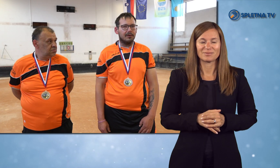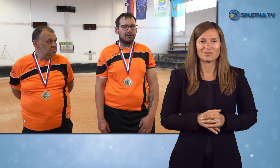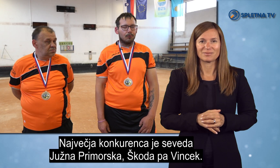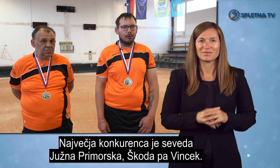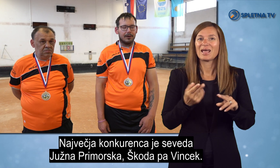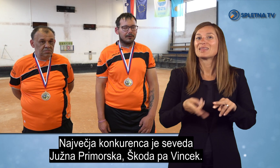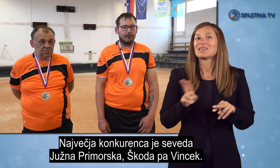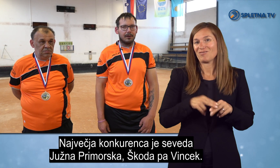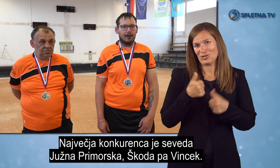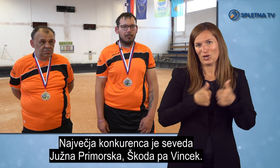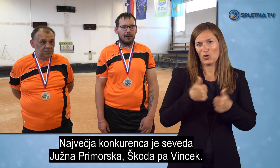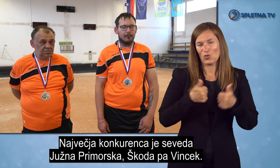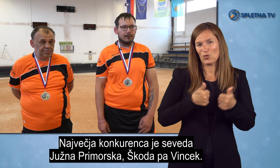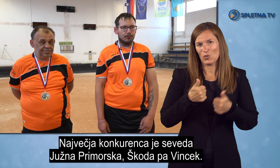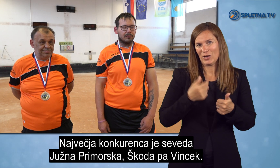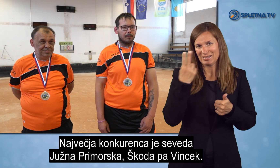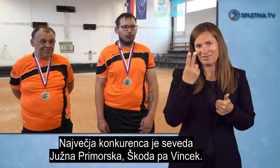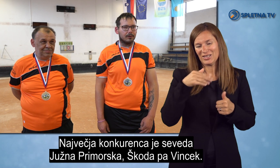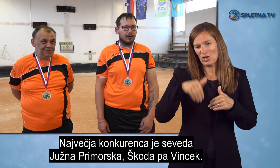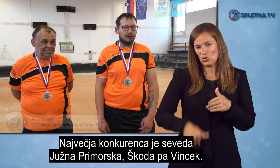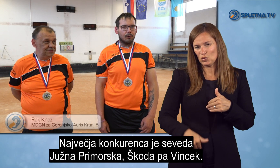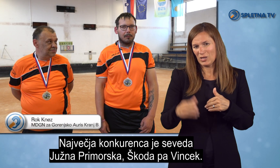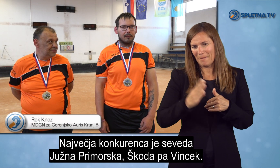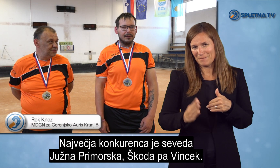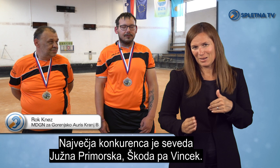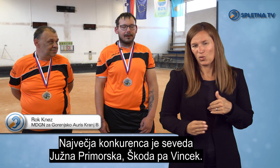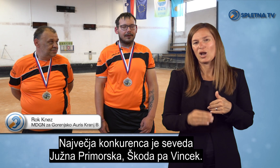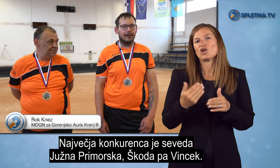Največji konkurent je seveda bila Južna Primorska, Škoda pa Vincek.